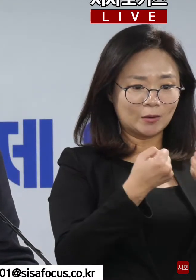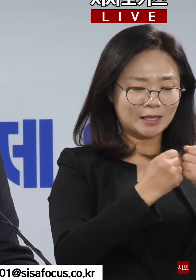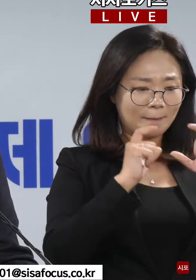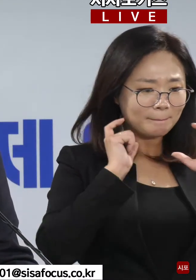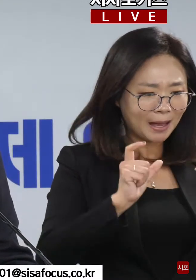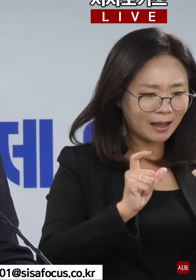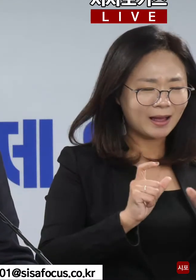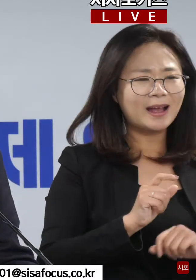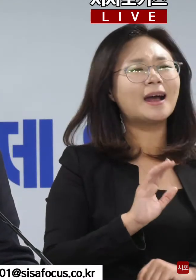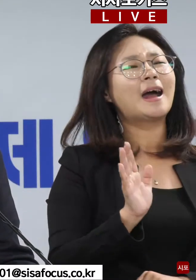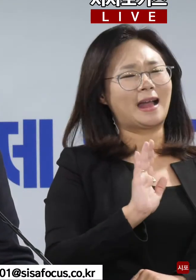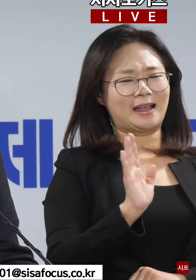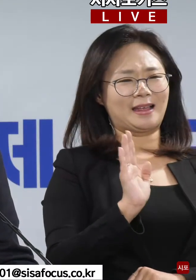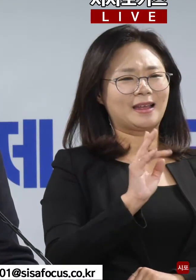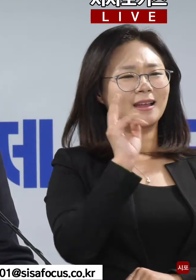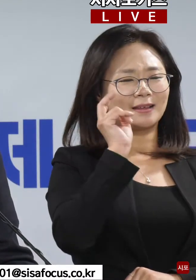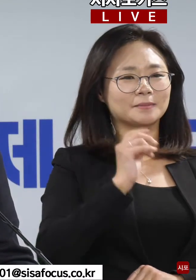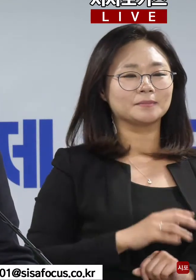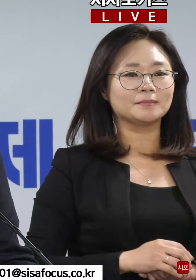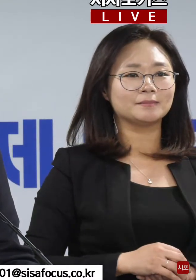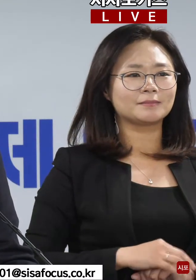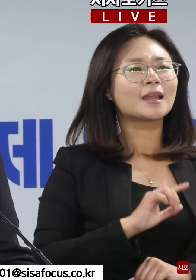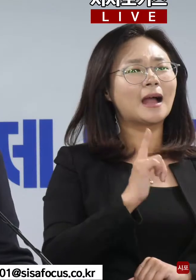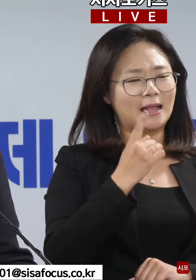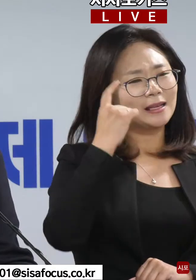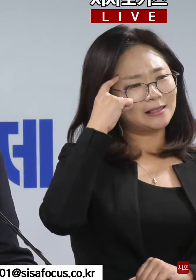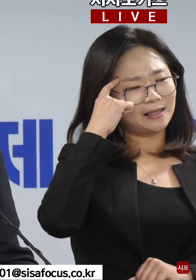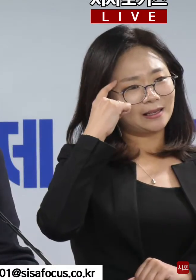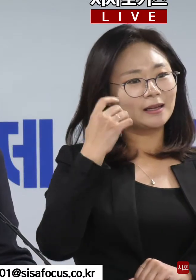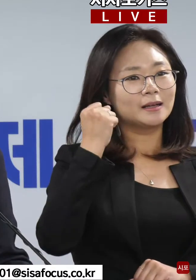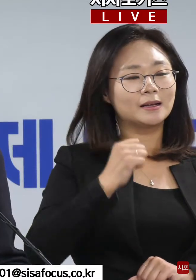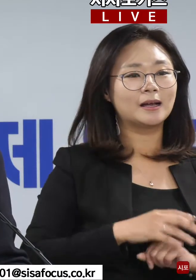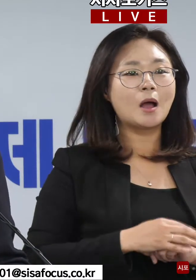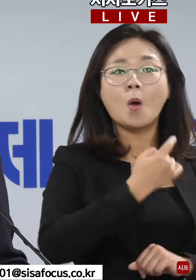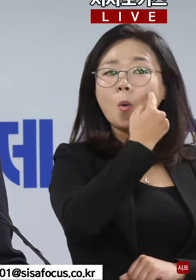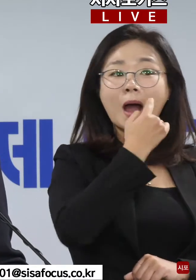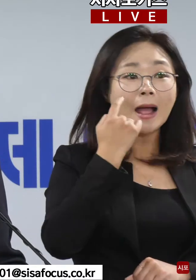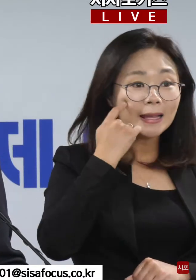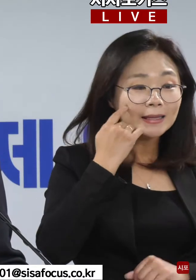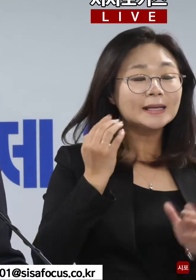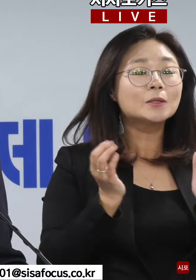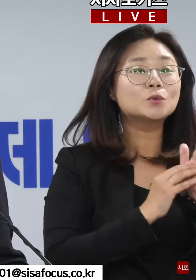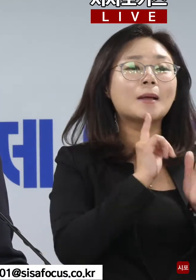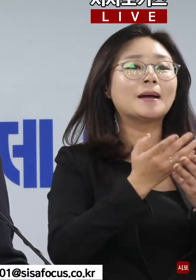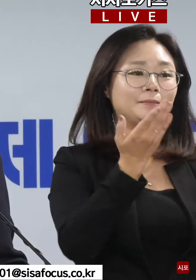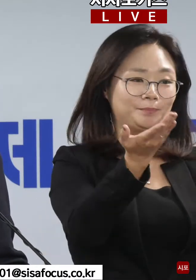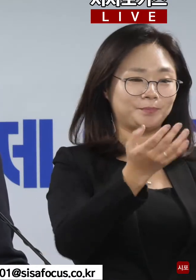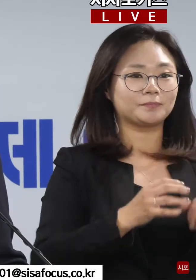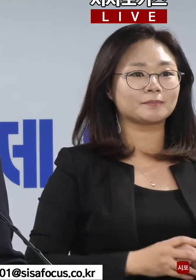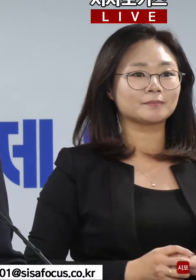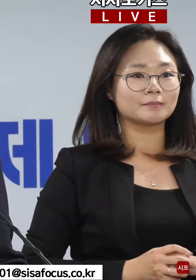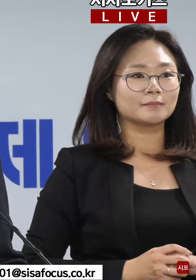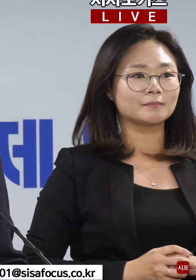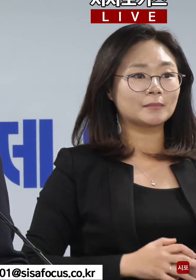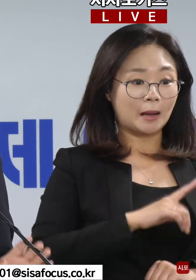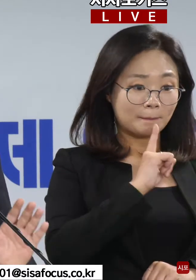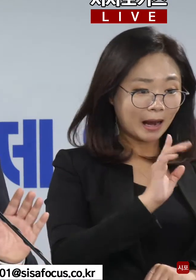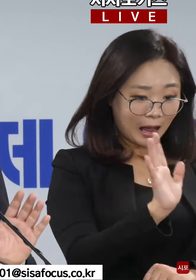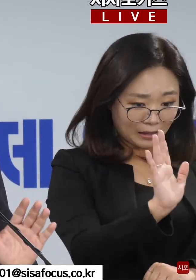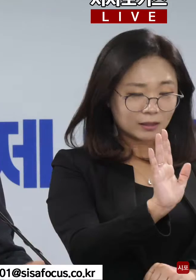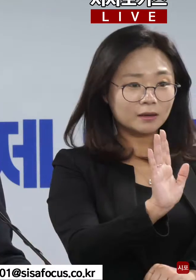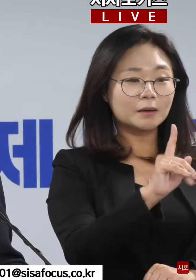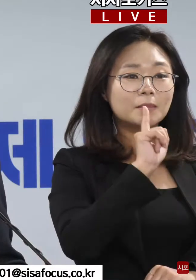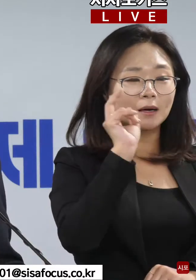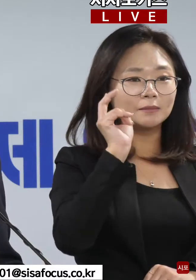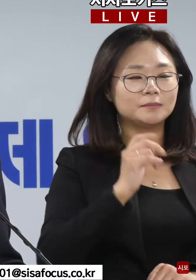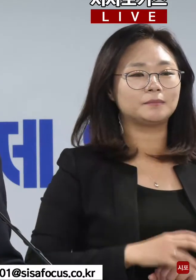설마 제안했겠습니까? 저는 아닐 거라고 생각하기 때문에 확인되면 그때 제가 입장을 말씀드리는 게 좋을 것 같아요. 나중에 분명히 또,